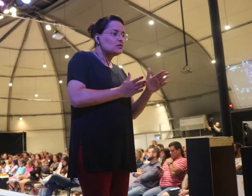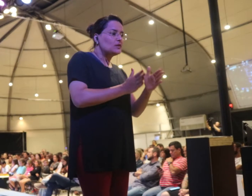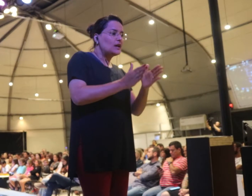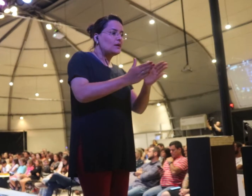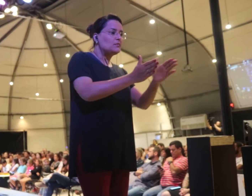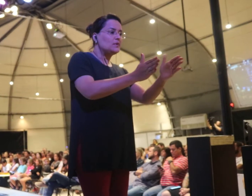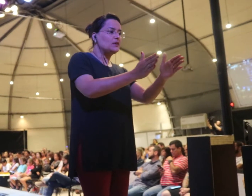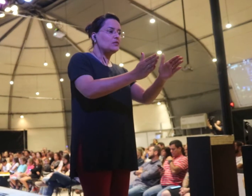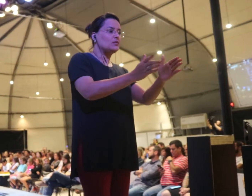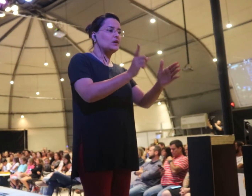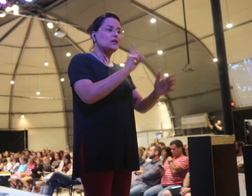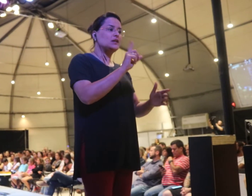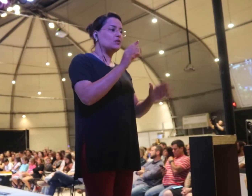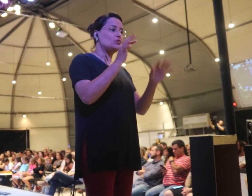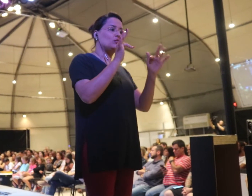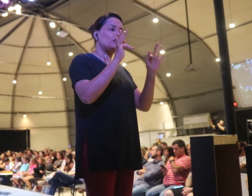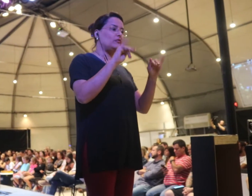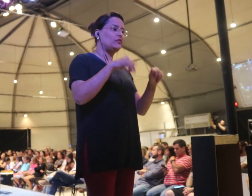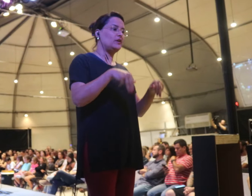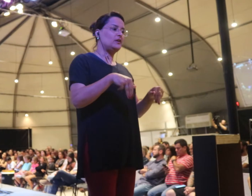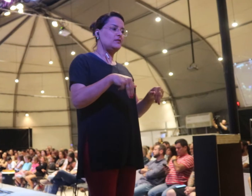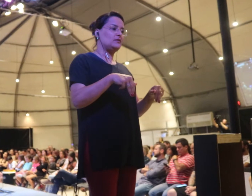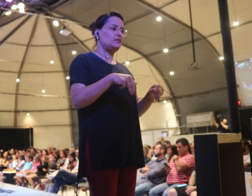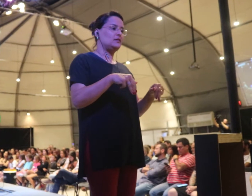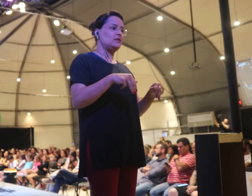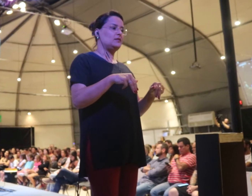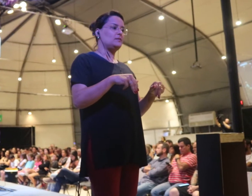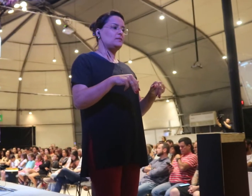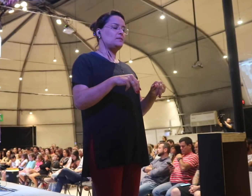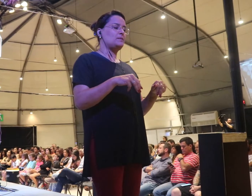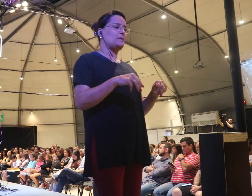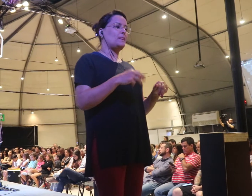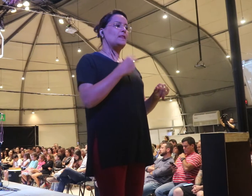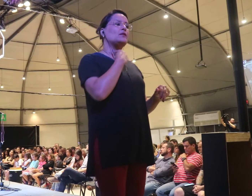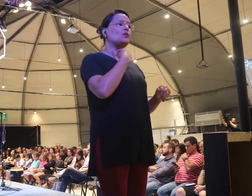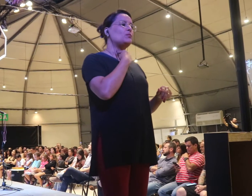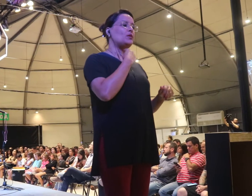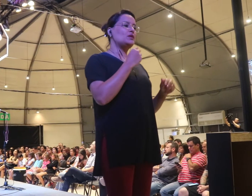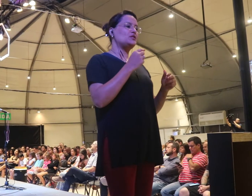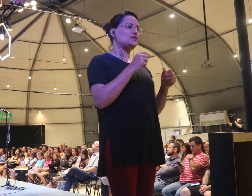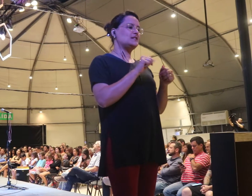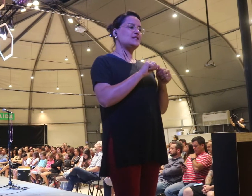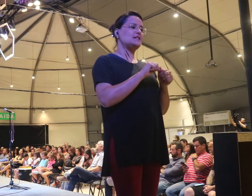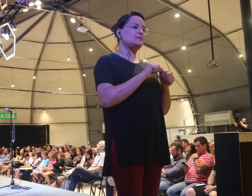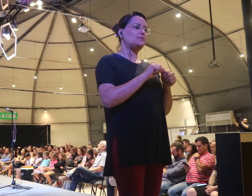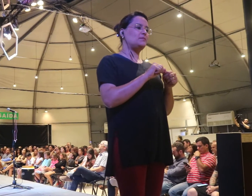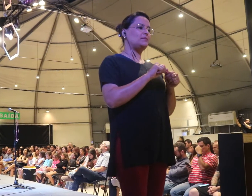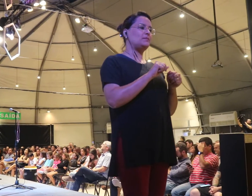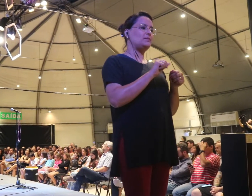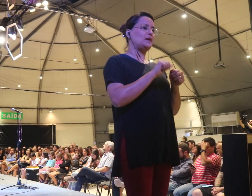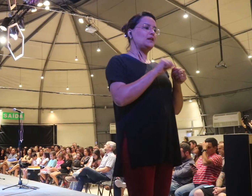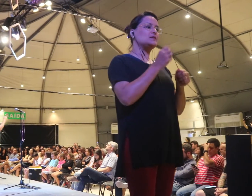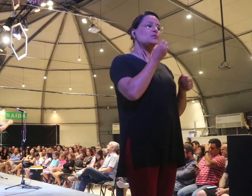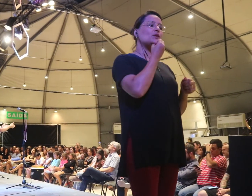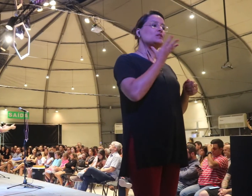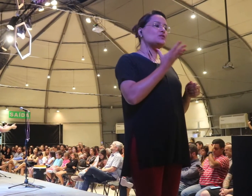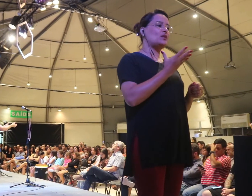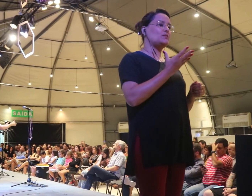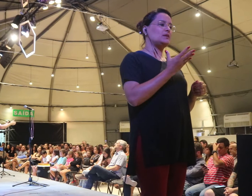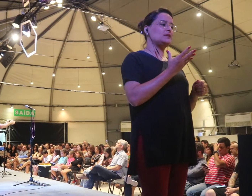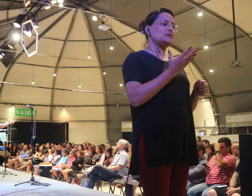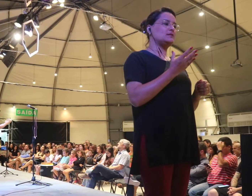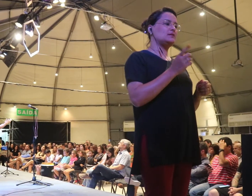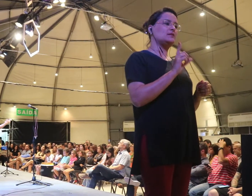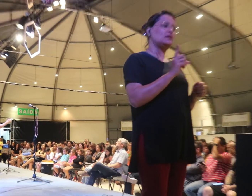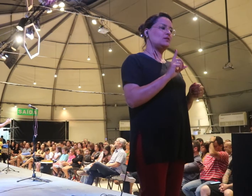início do percurso, não pode ser com base nas obras ainda não praticadas por ele. Isso aí deixa um pouco mais claro essa